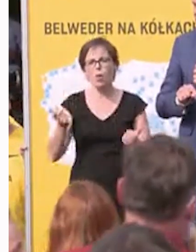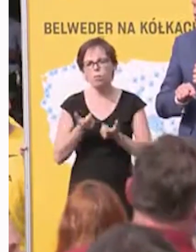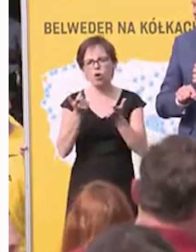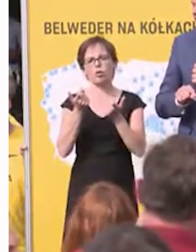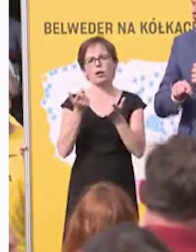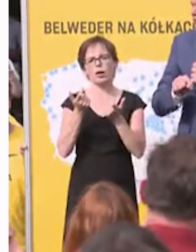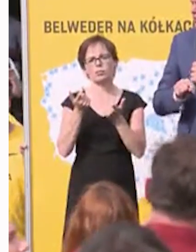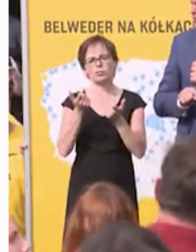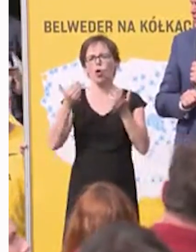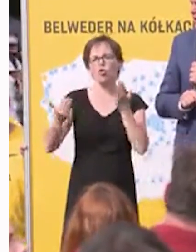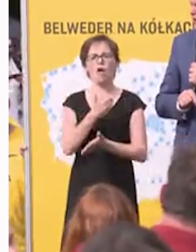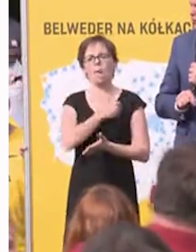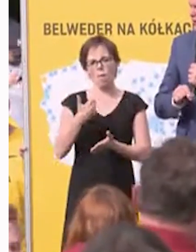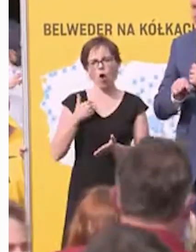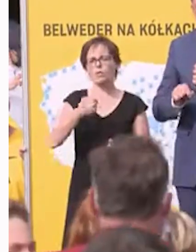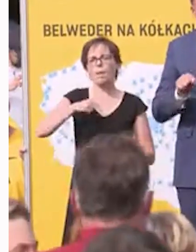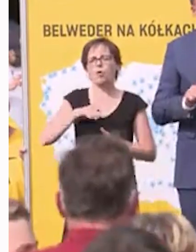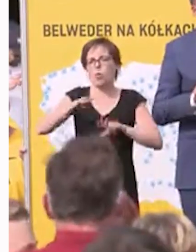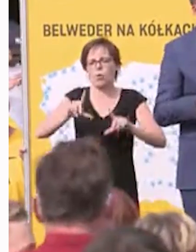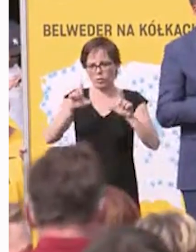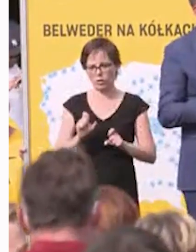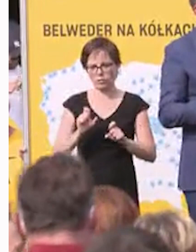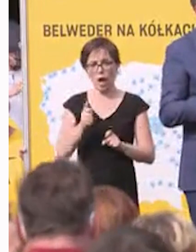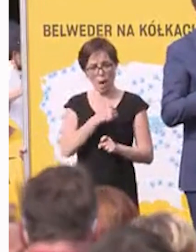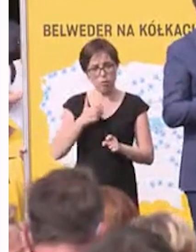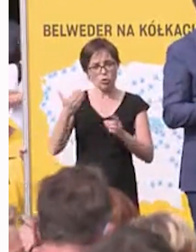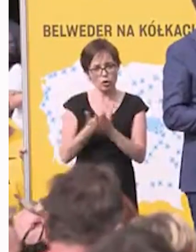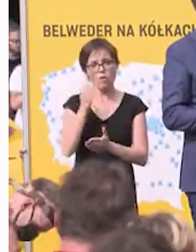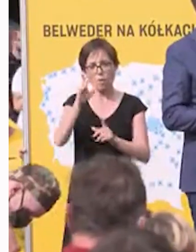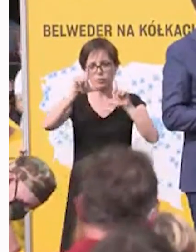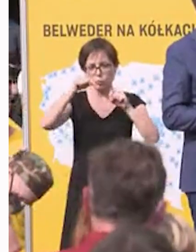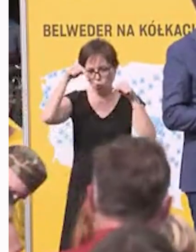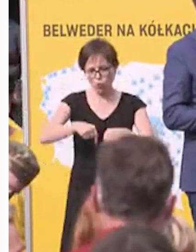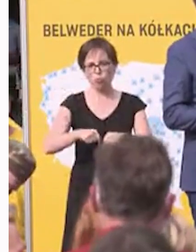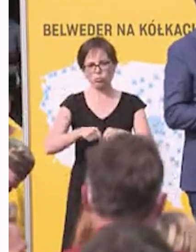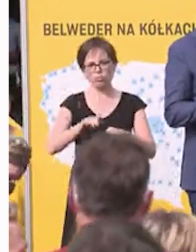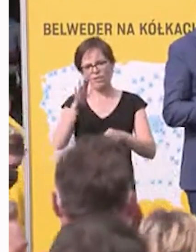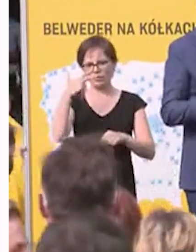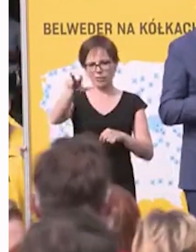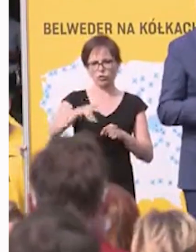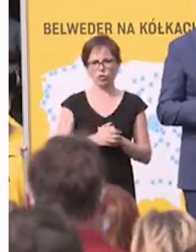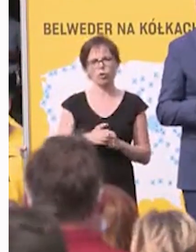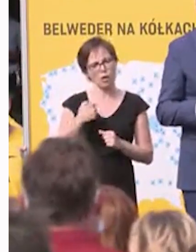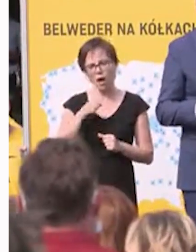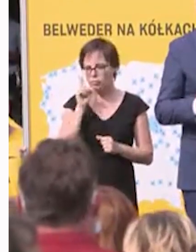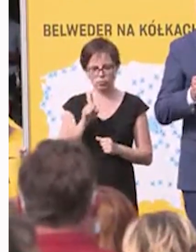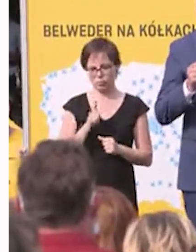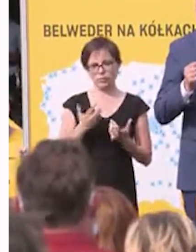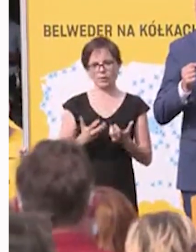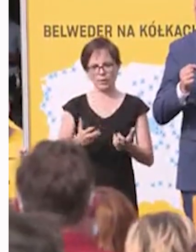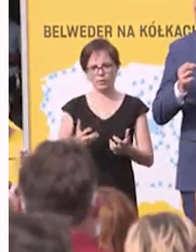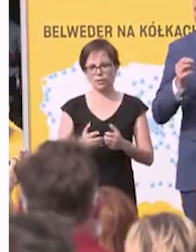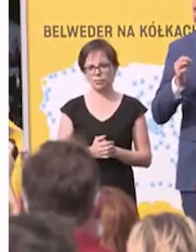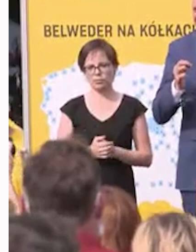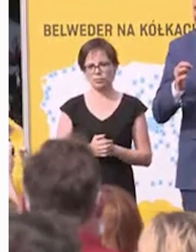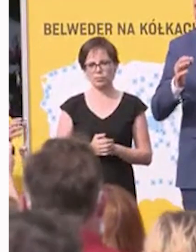jaką będzie nowa Polska, która zacznie się dziać już tu za mniej więcej 3 tygodnie. Nie mogę się tego doczekać. Nie mogę